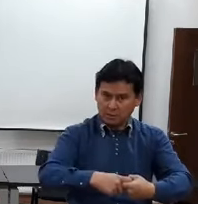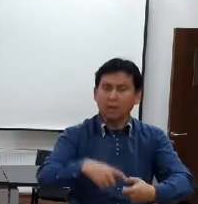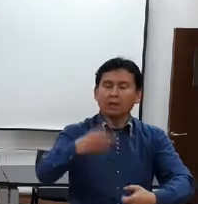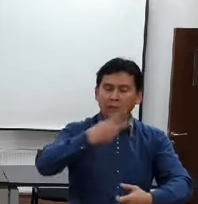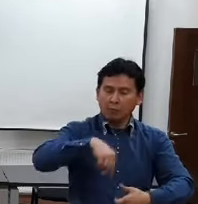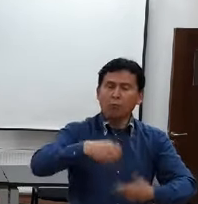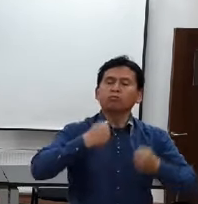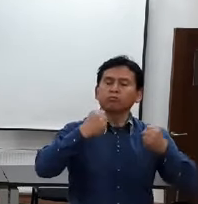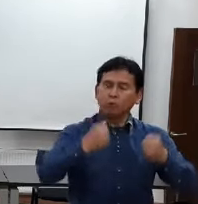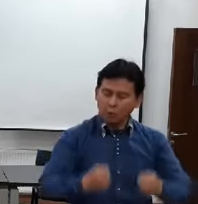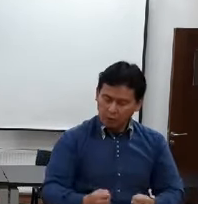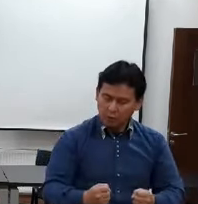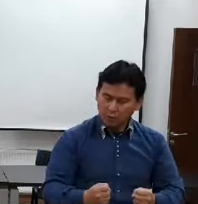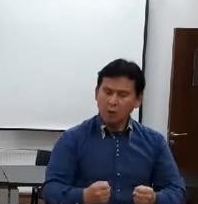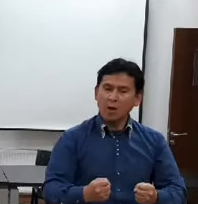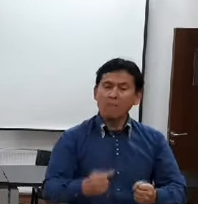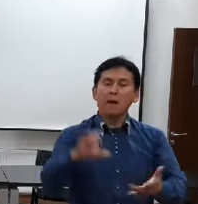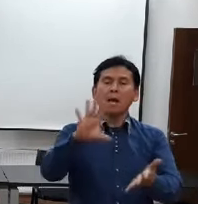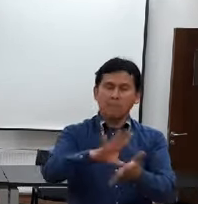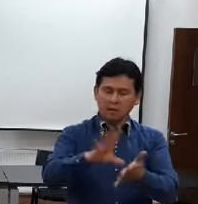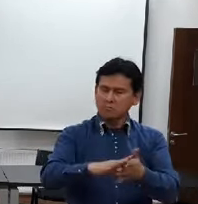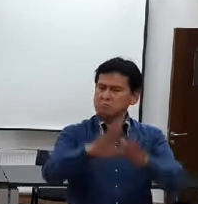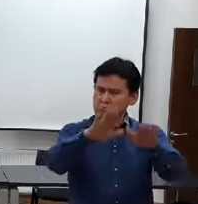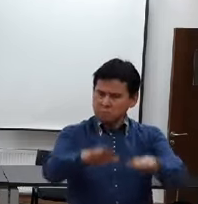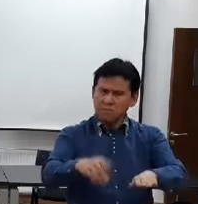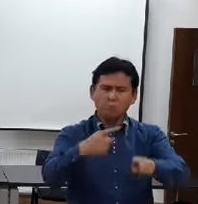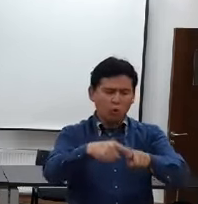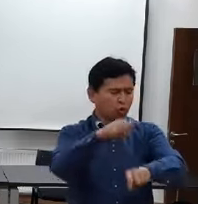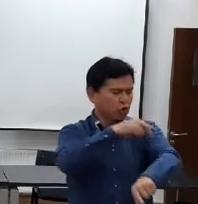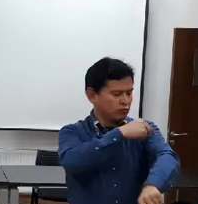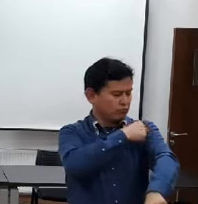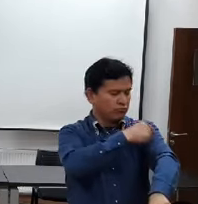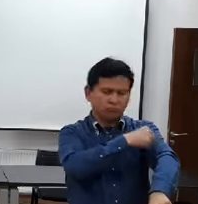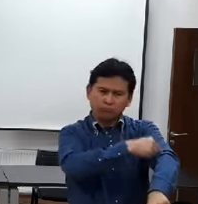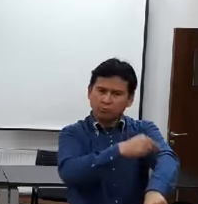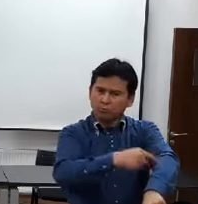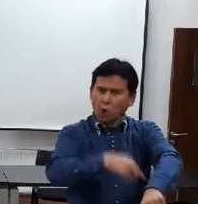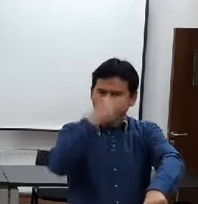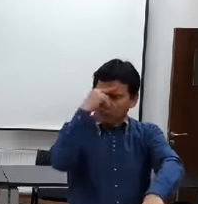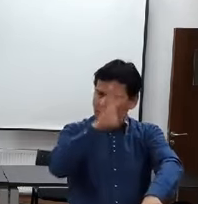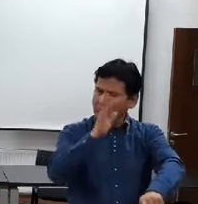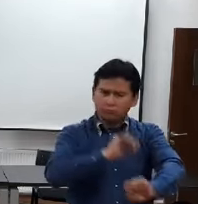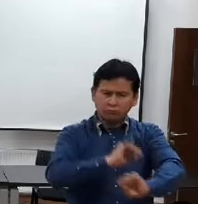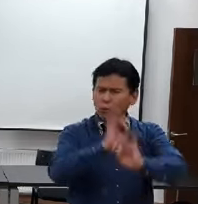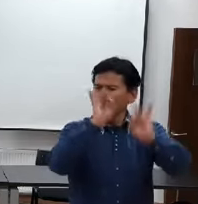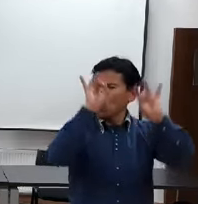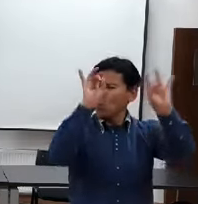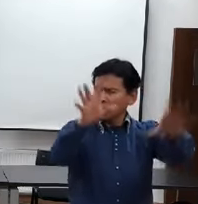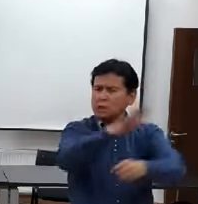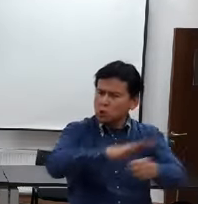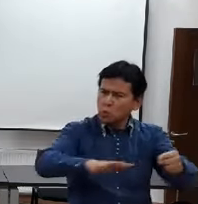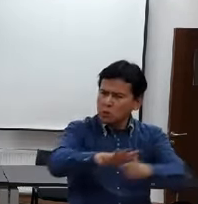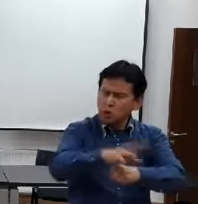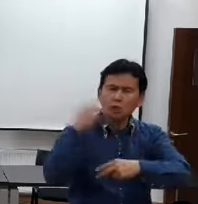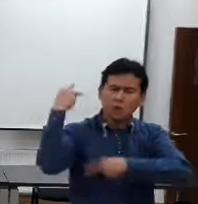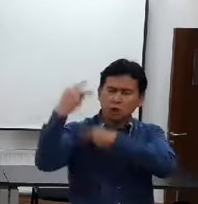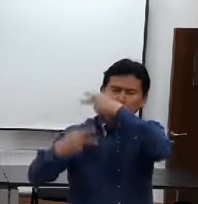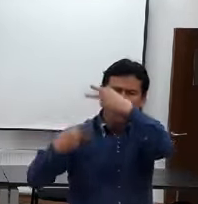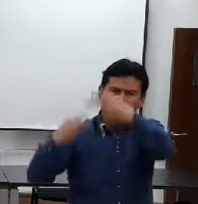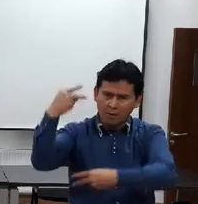disponibles para el país como lo han estado todos los otros establecimientos para nosotros en distintas circunstancias de nuestra historia